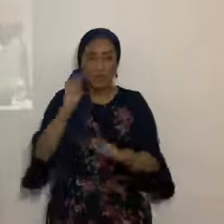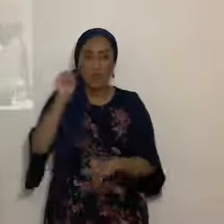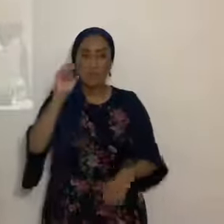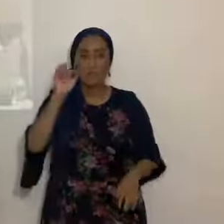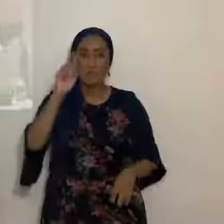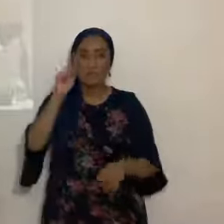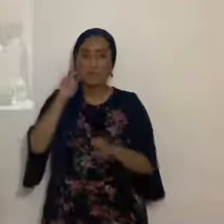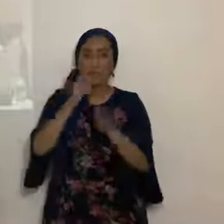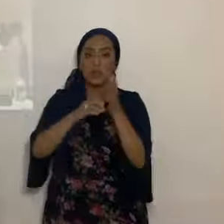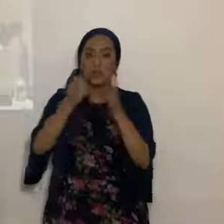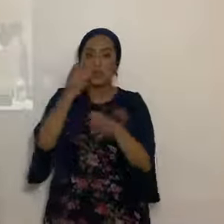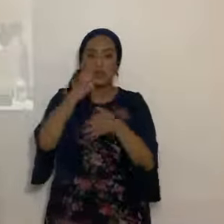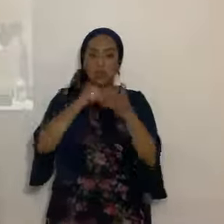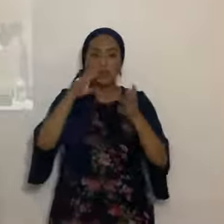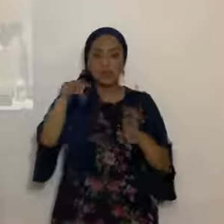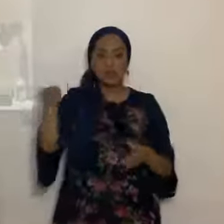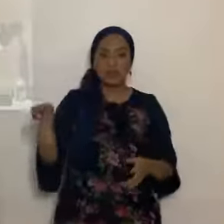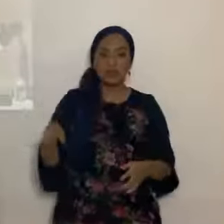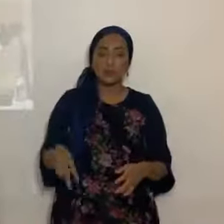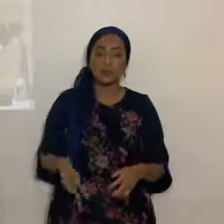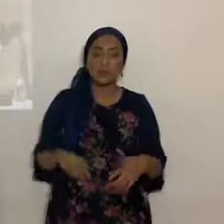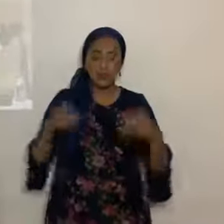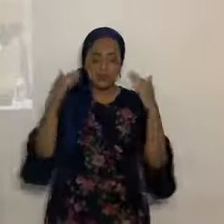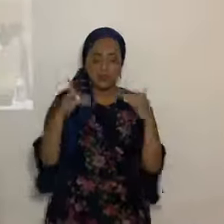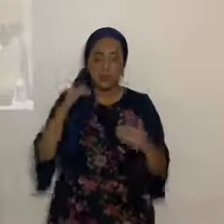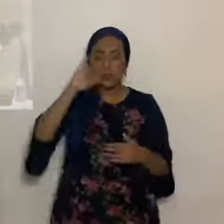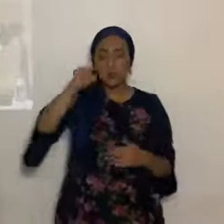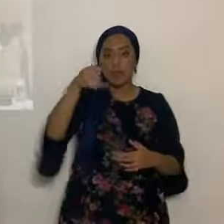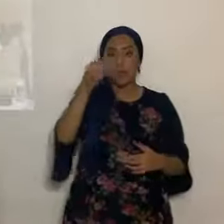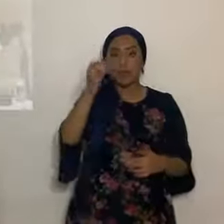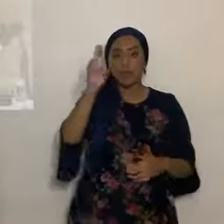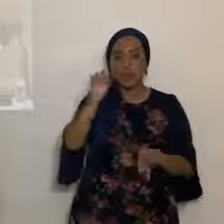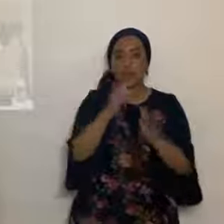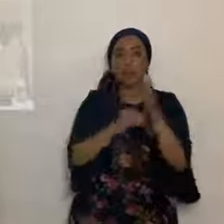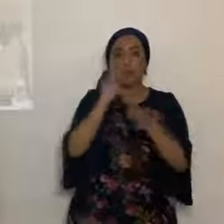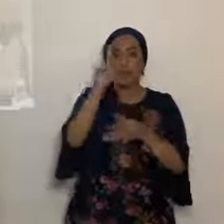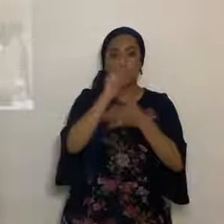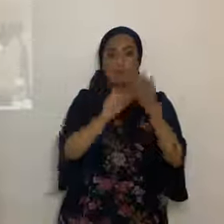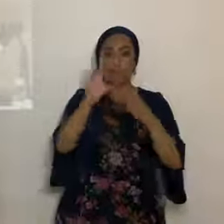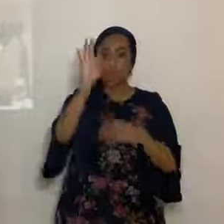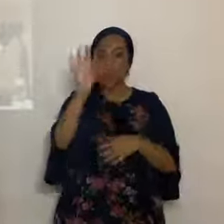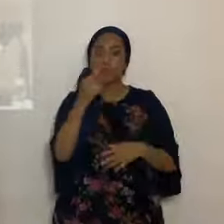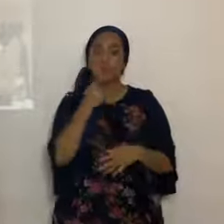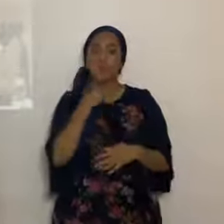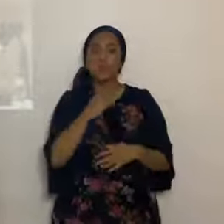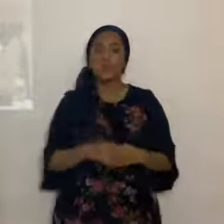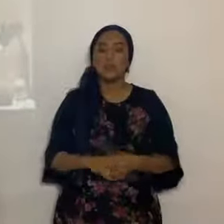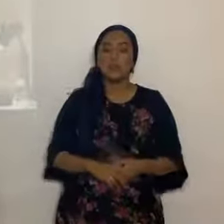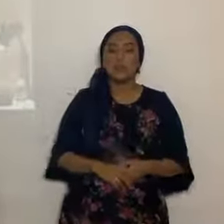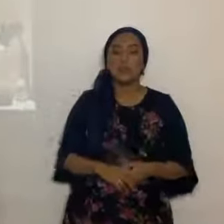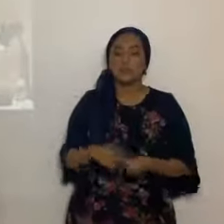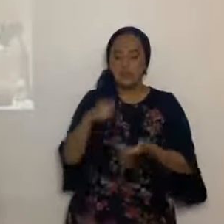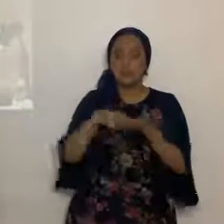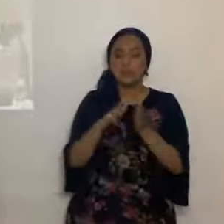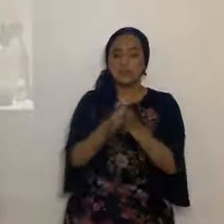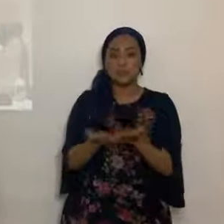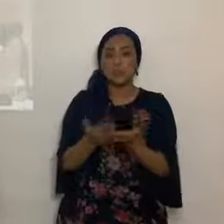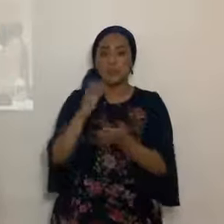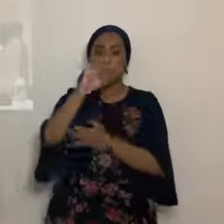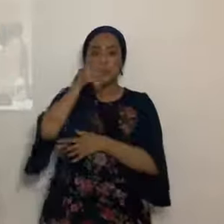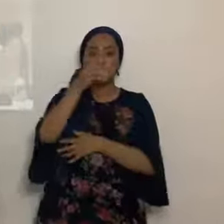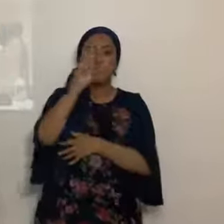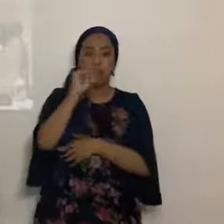11, 22. Ahora, en Juan 1.9, no vamos para allá, dice, vamos por favor a Juan. En